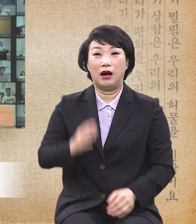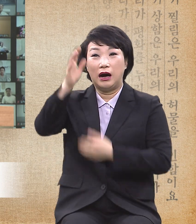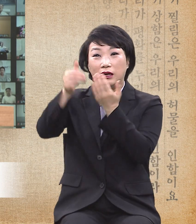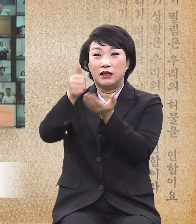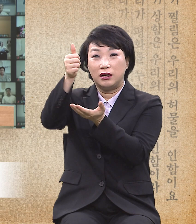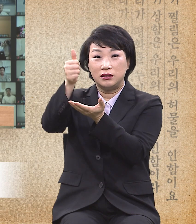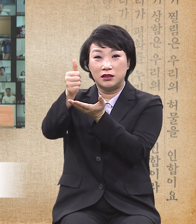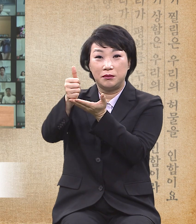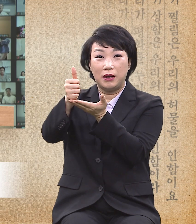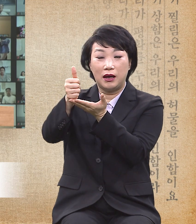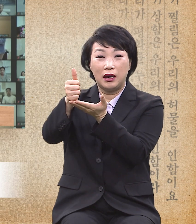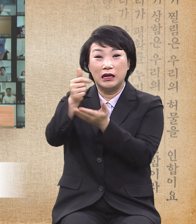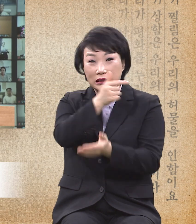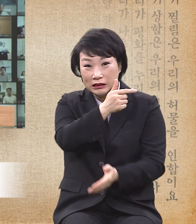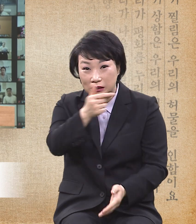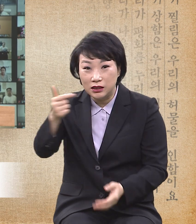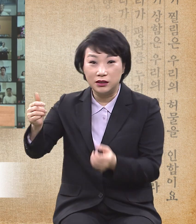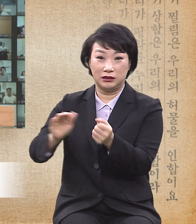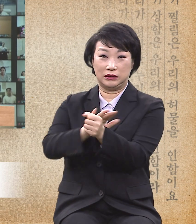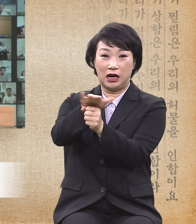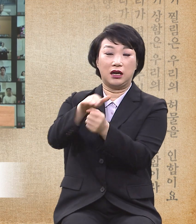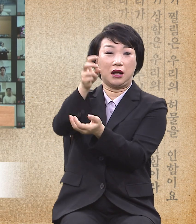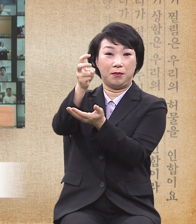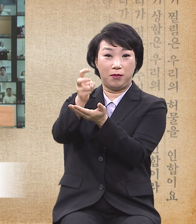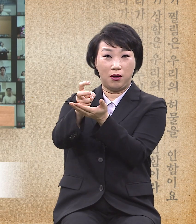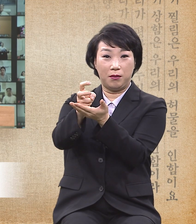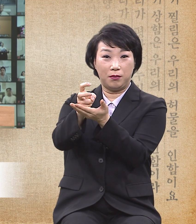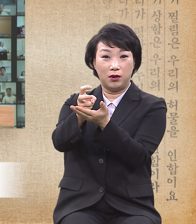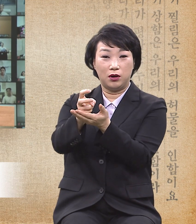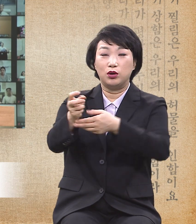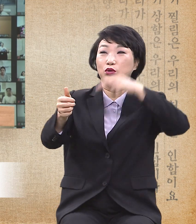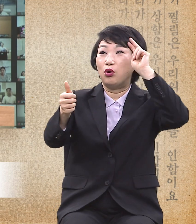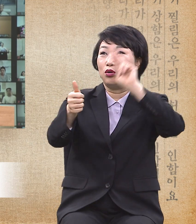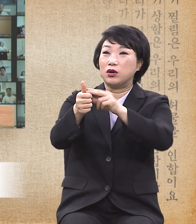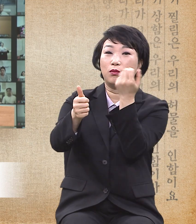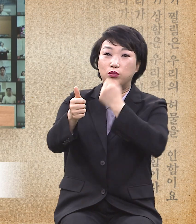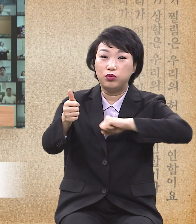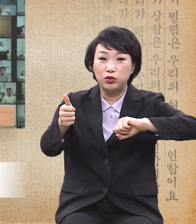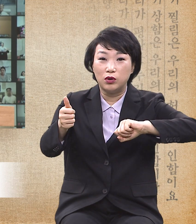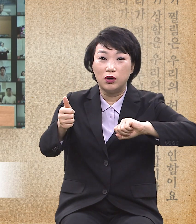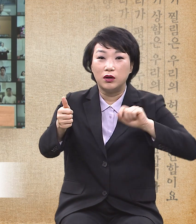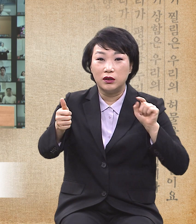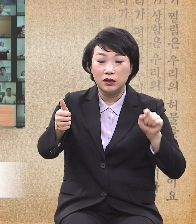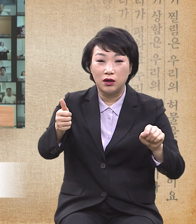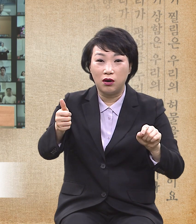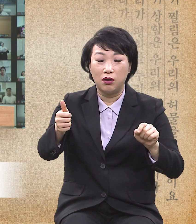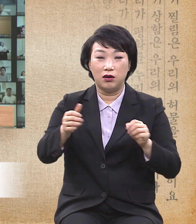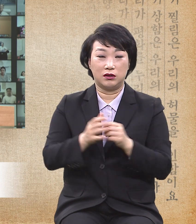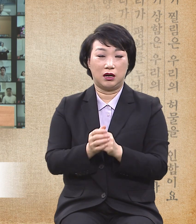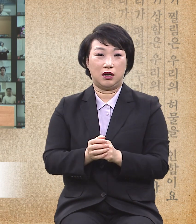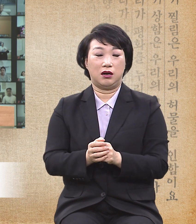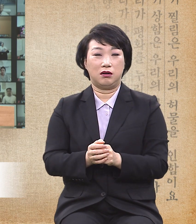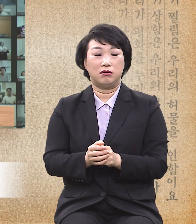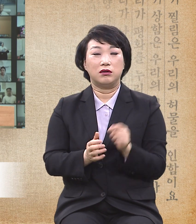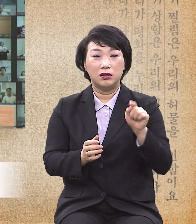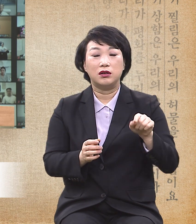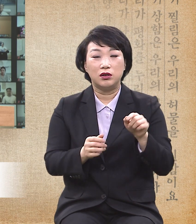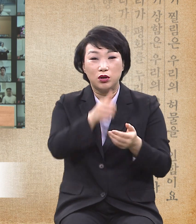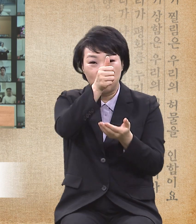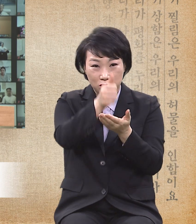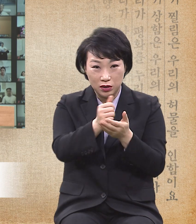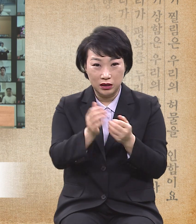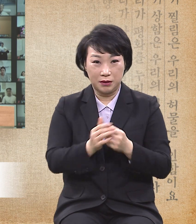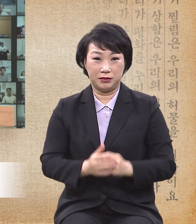하나님의 크신 사랑의 법을 도전하고 부정하고 감히 반역한 죄라